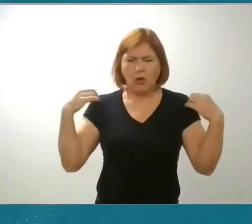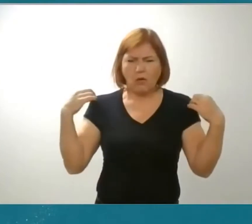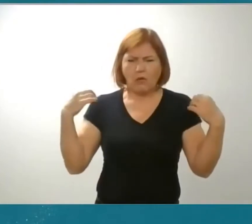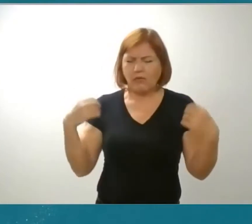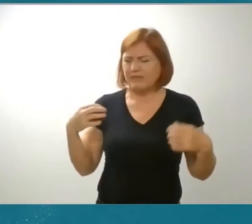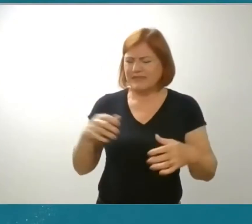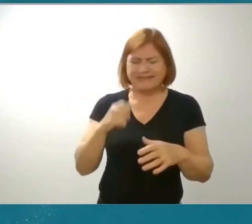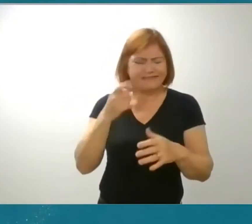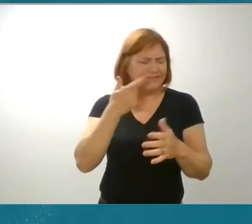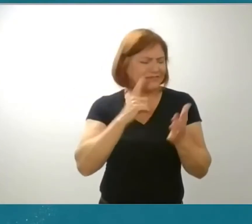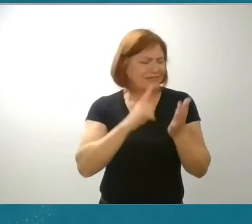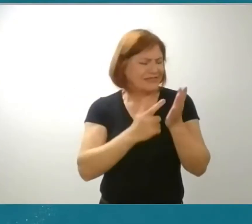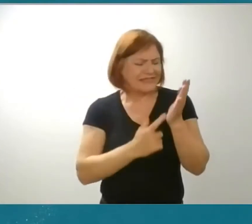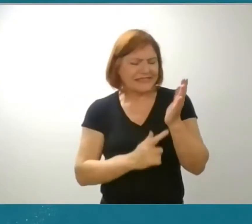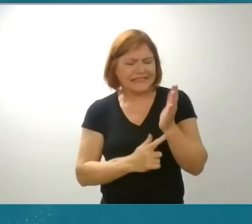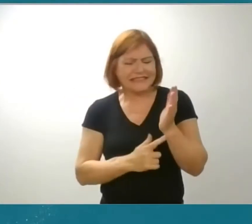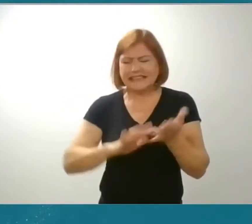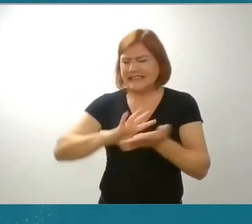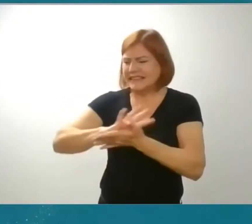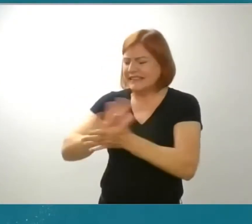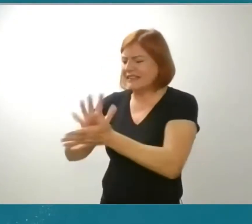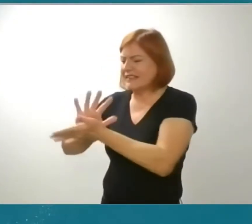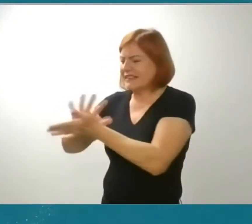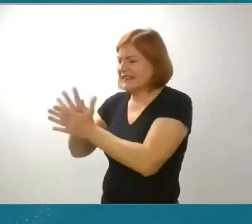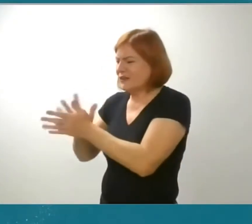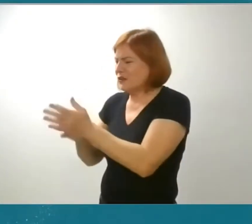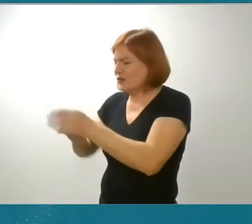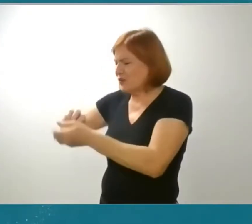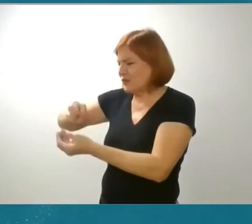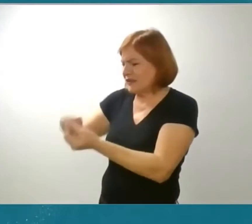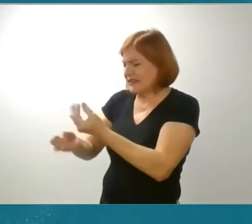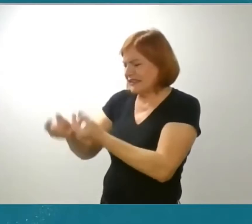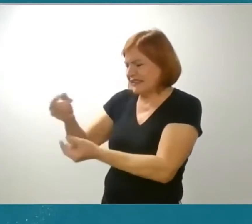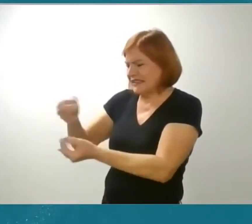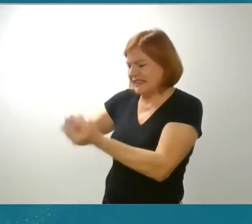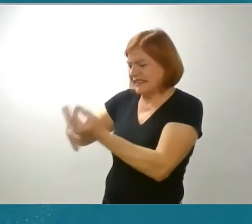Nós vamos, a partir de Tlaxcala, ganhar todo o México.